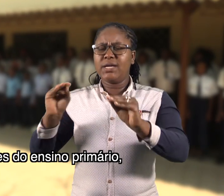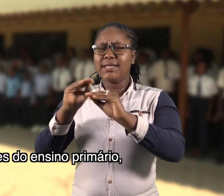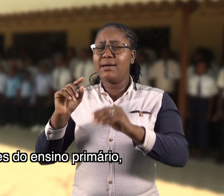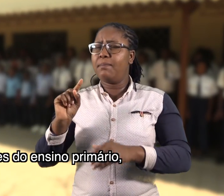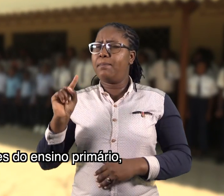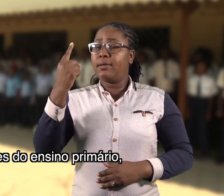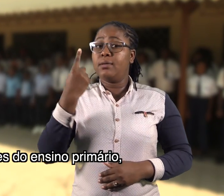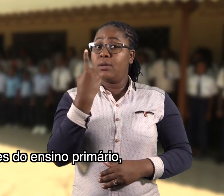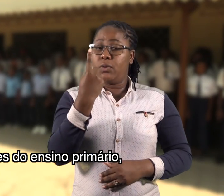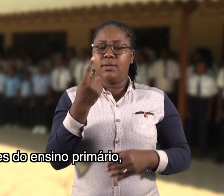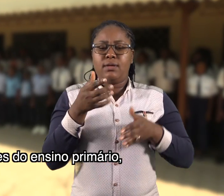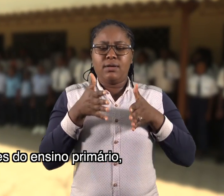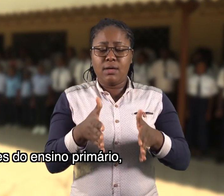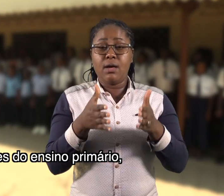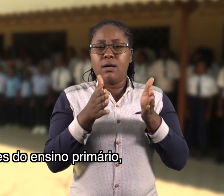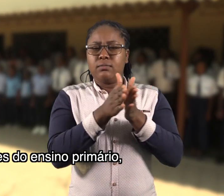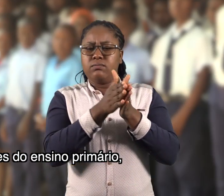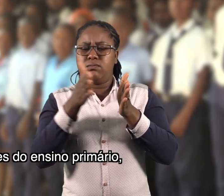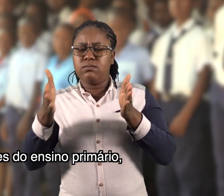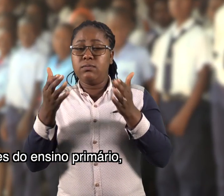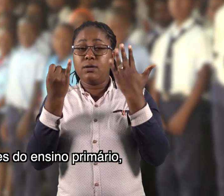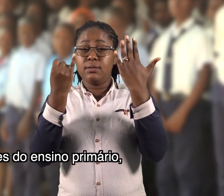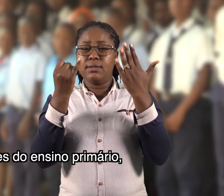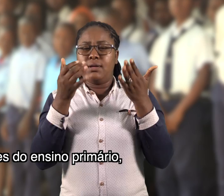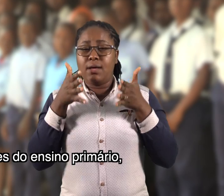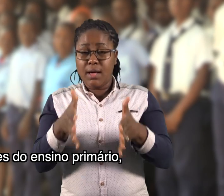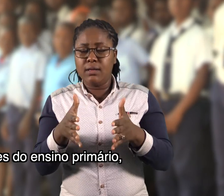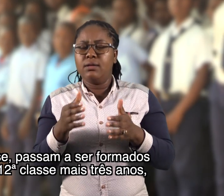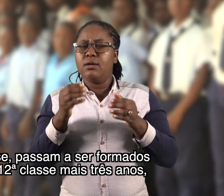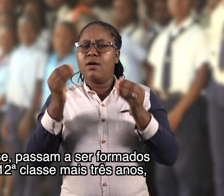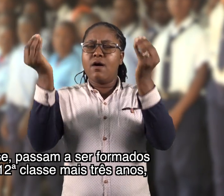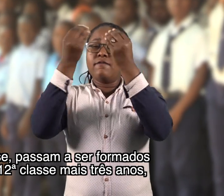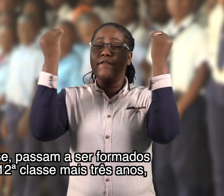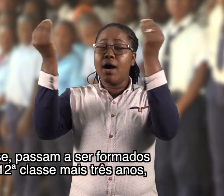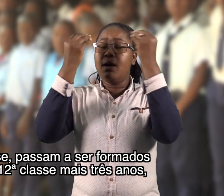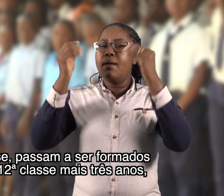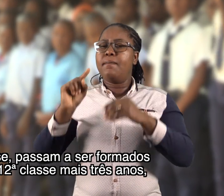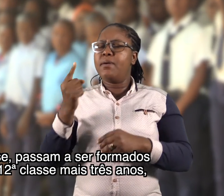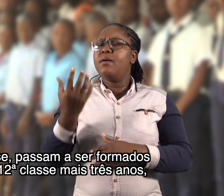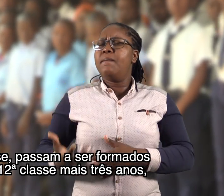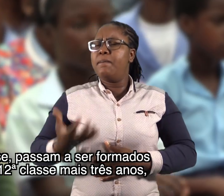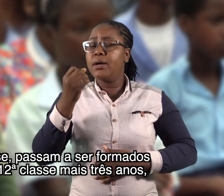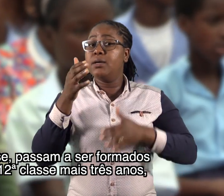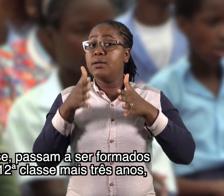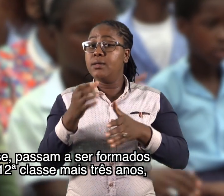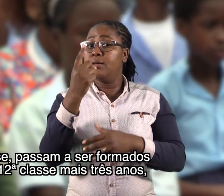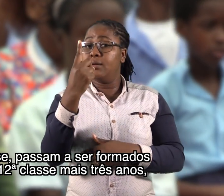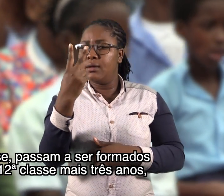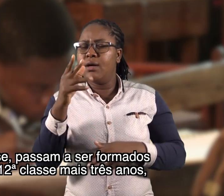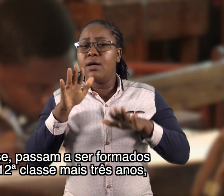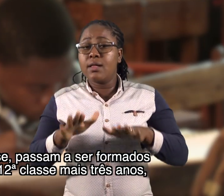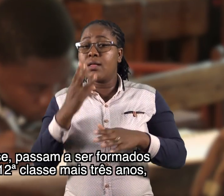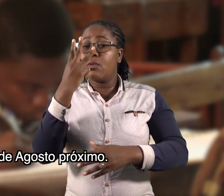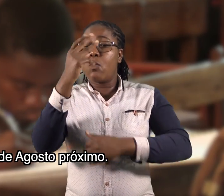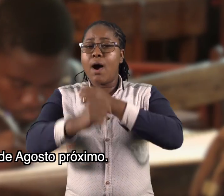Professores do ensino primário de 1ª a 6ª classe passam a ser formados no modelo de 12ª classe mais